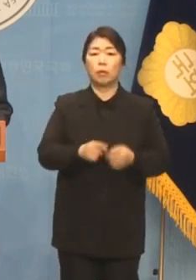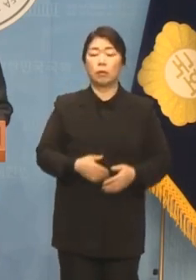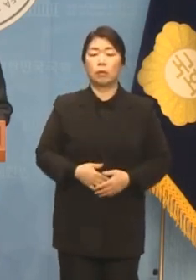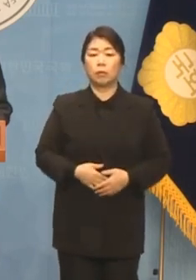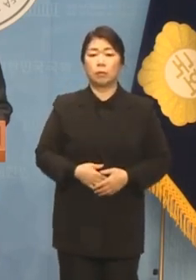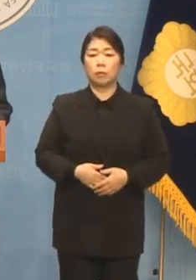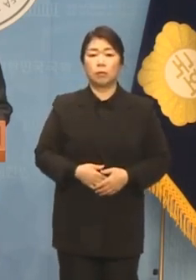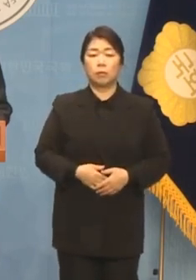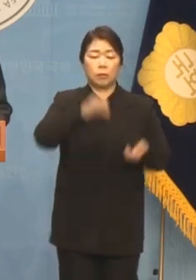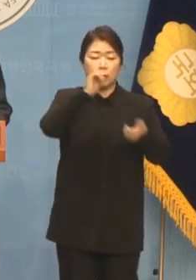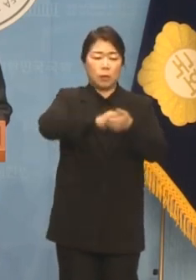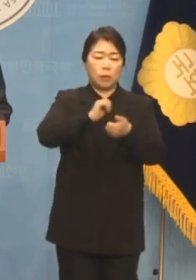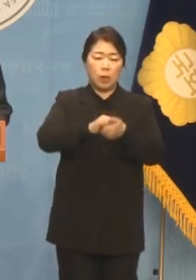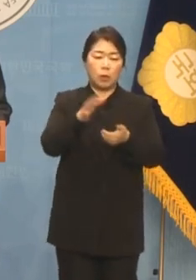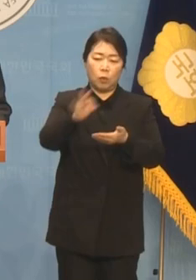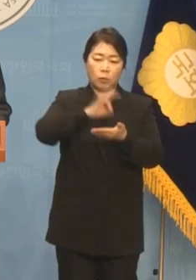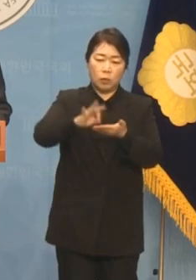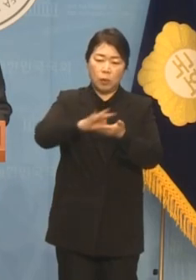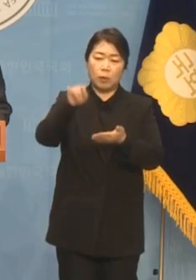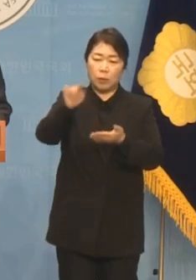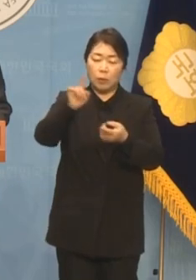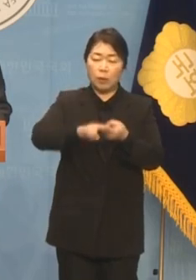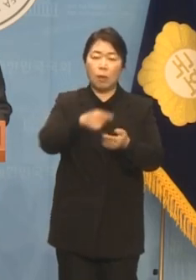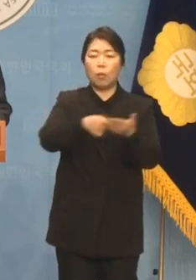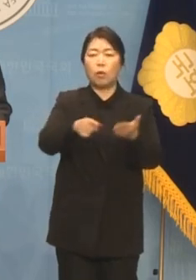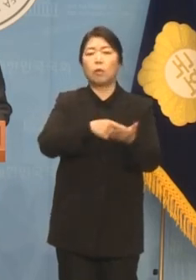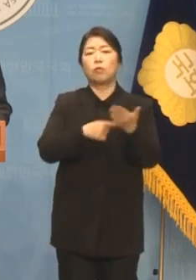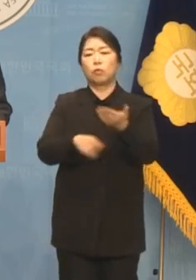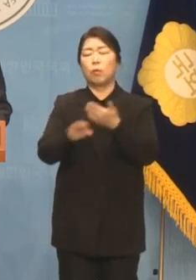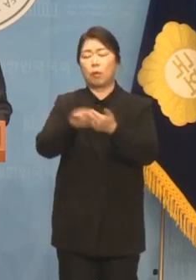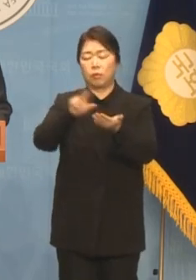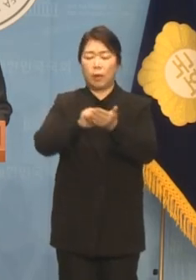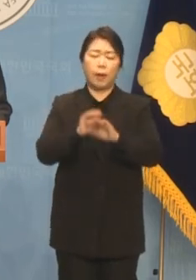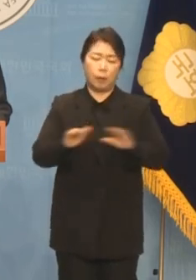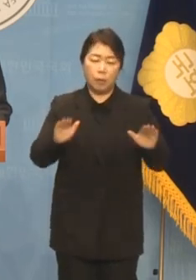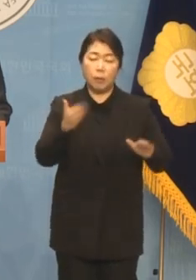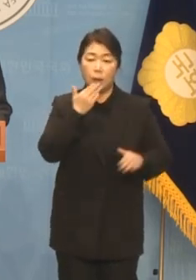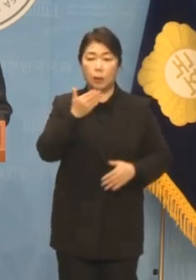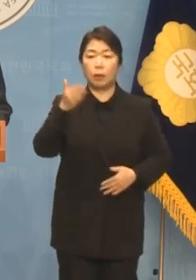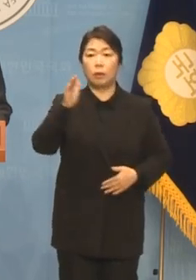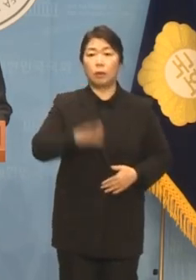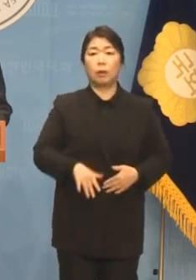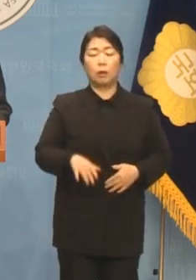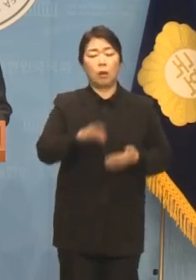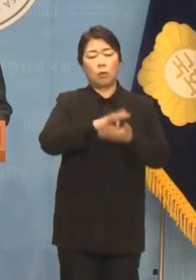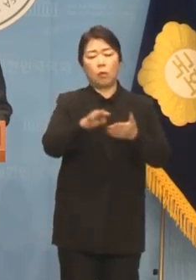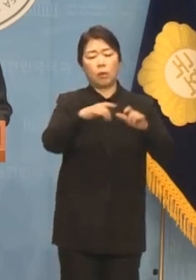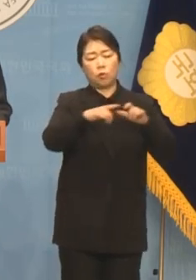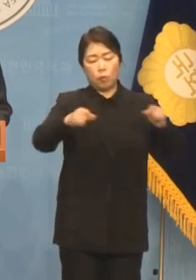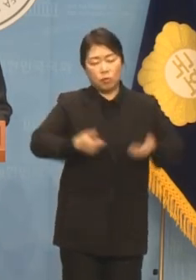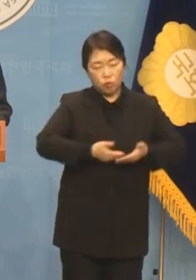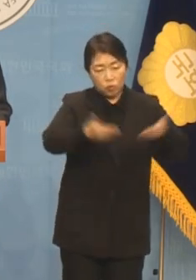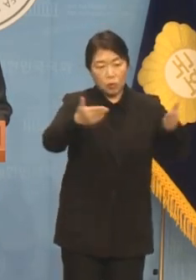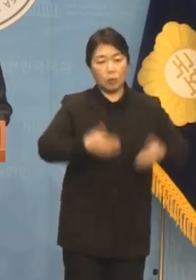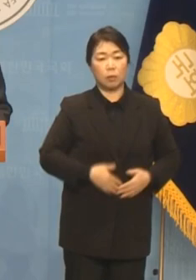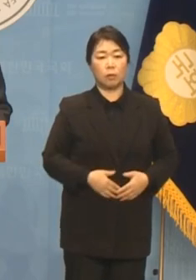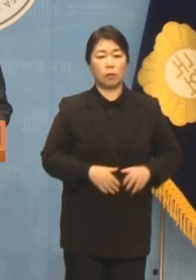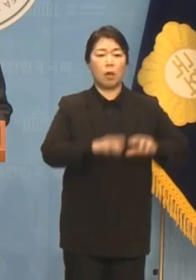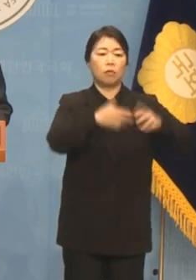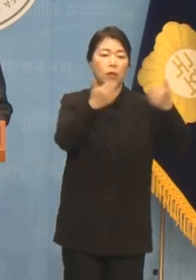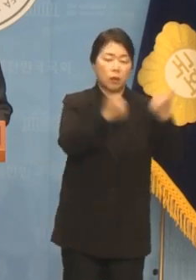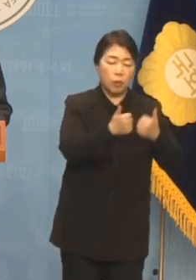대해서 보상을 해줬으면 될 일을 가지고 되지도 않은 소비 쿠폰 운운하며 국회의원이나